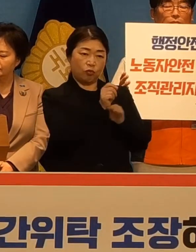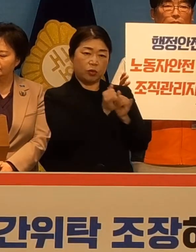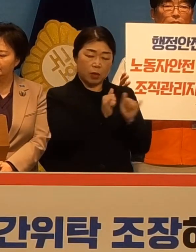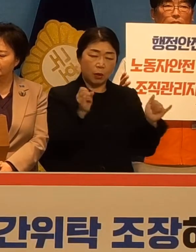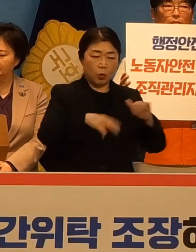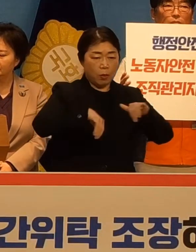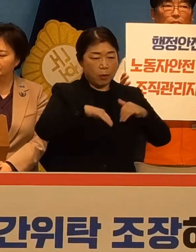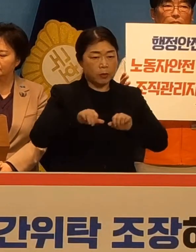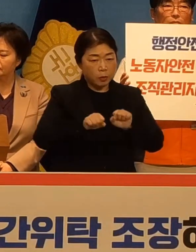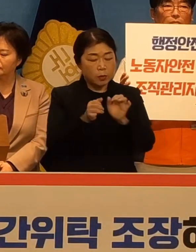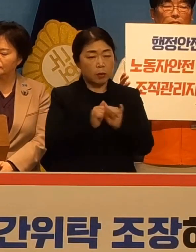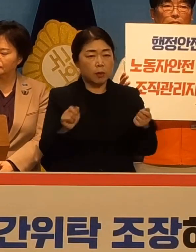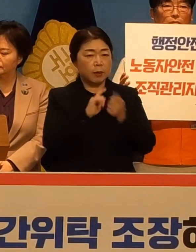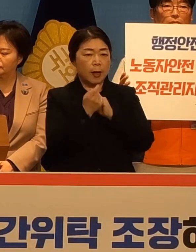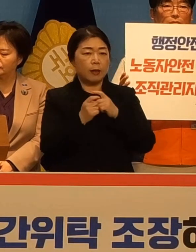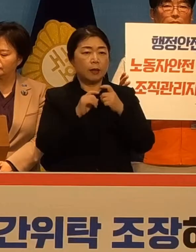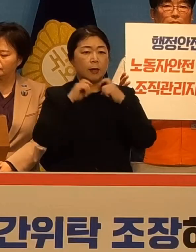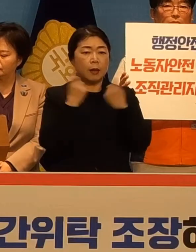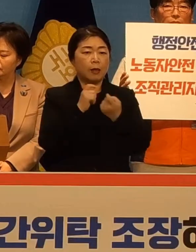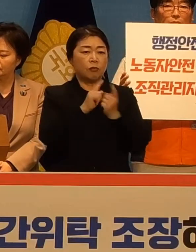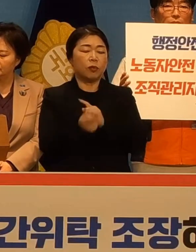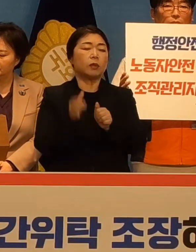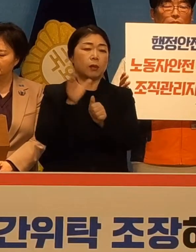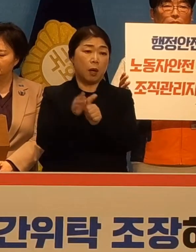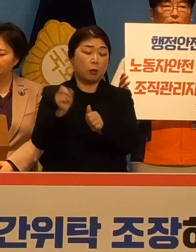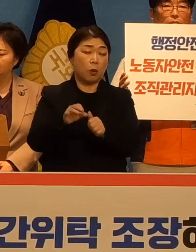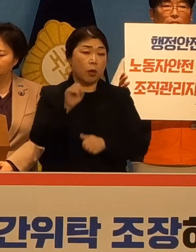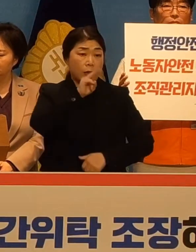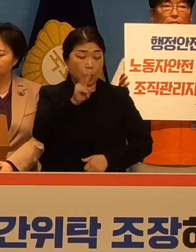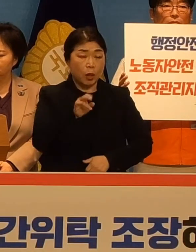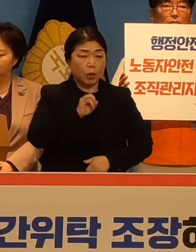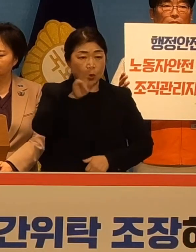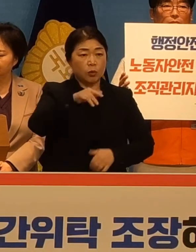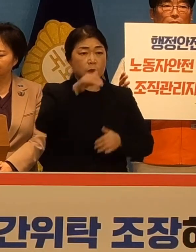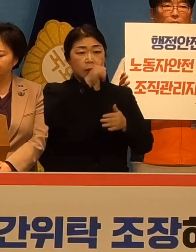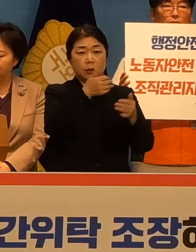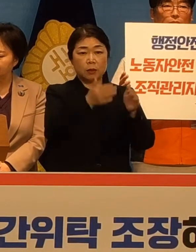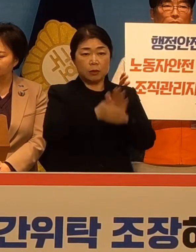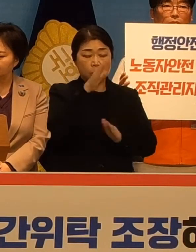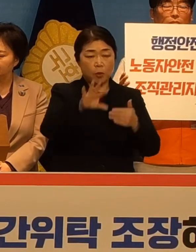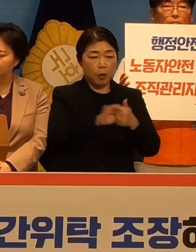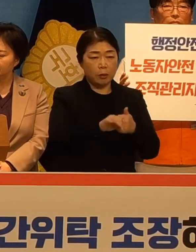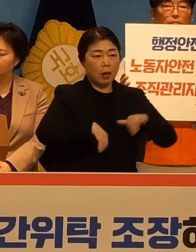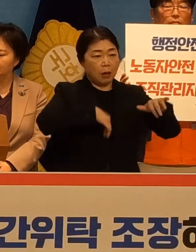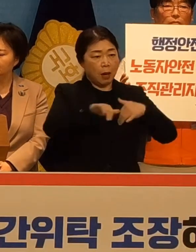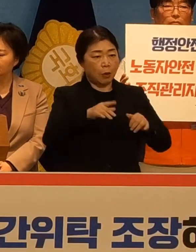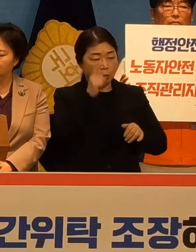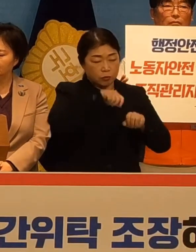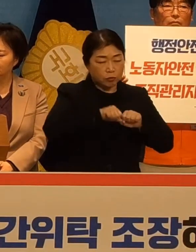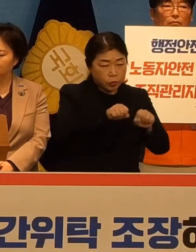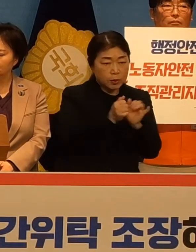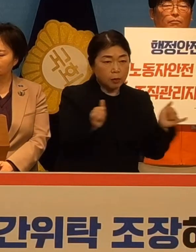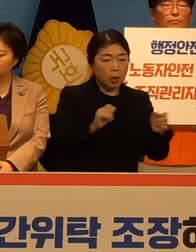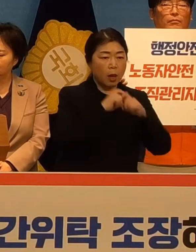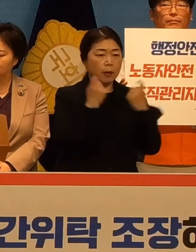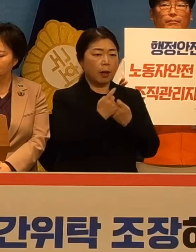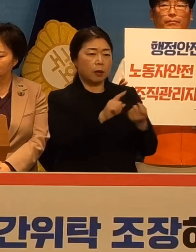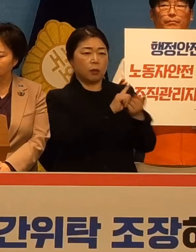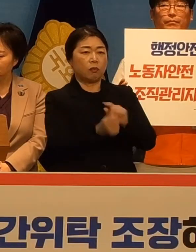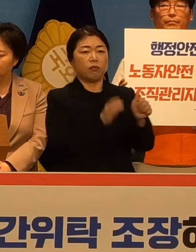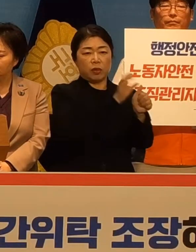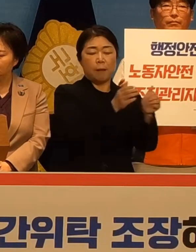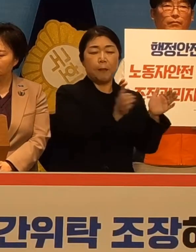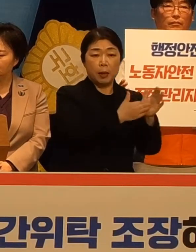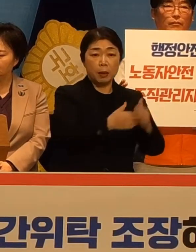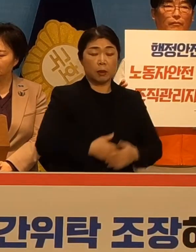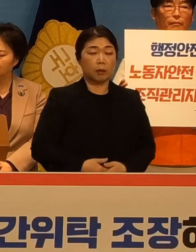대한 민간위탁 시행, 계룡시는 가로미아에 대한 민간위탁을 시행하였다. 특히 동두천시의